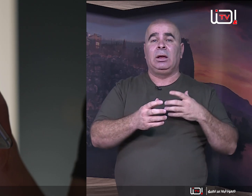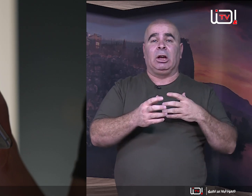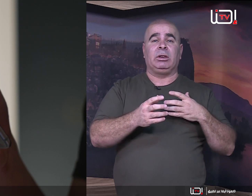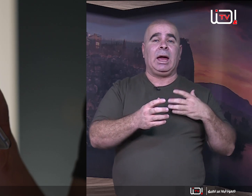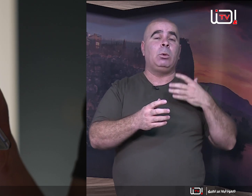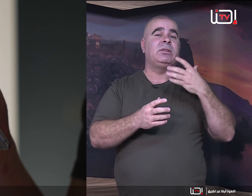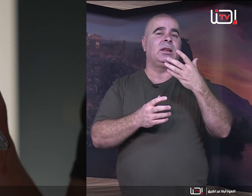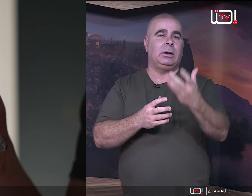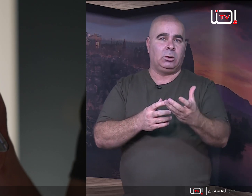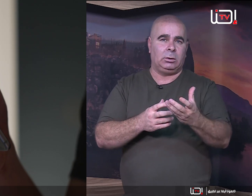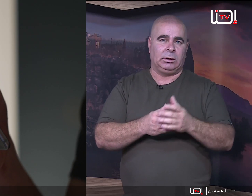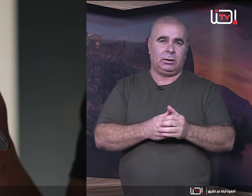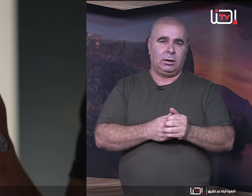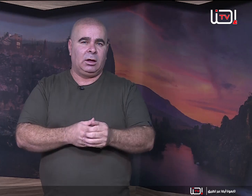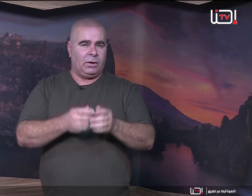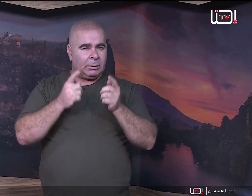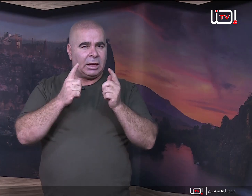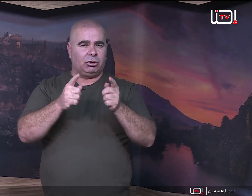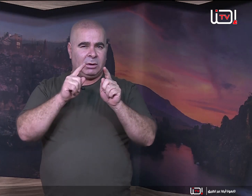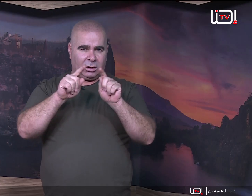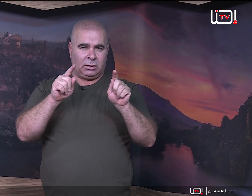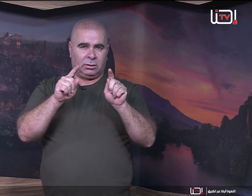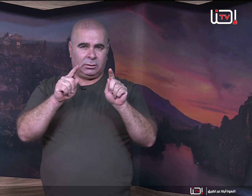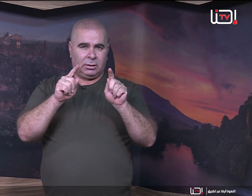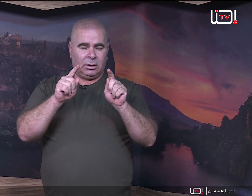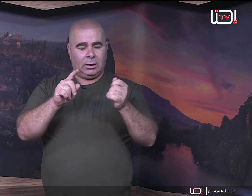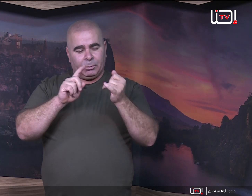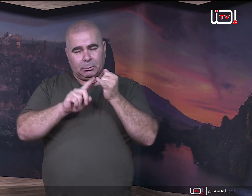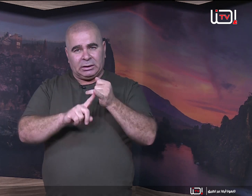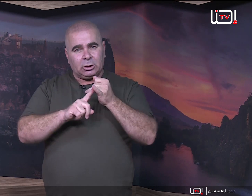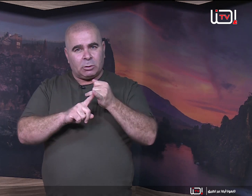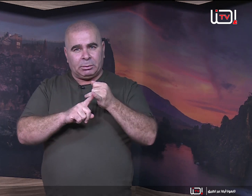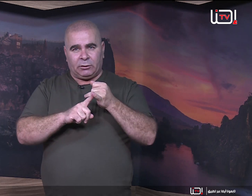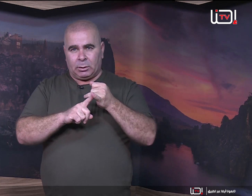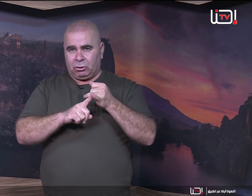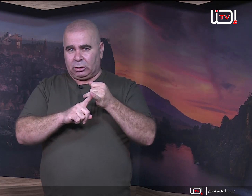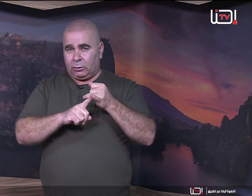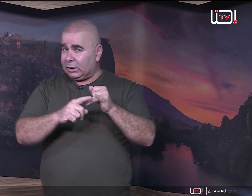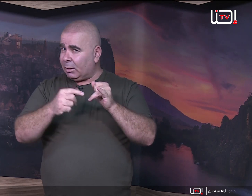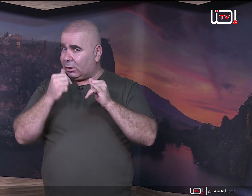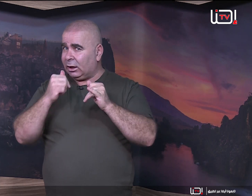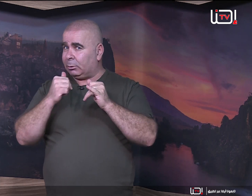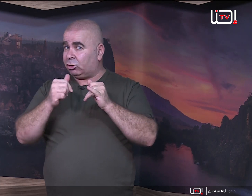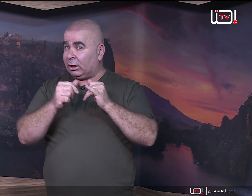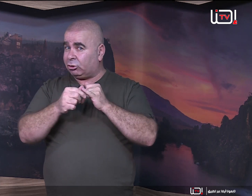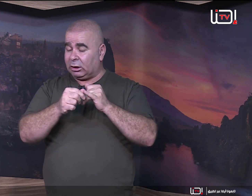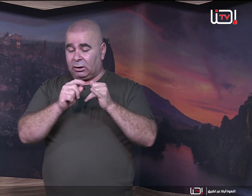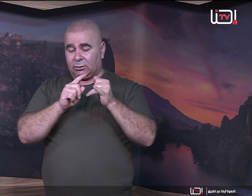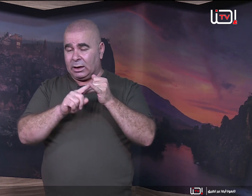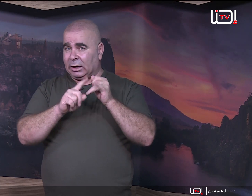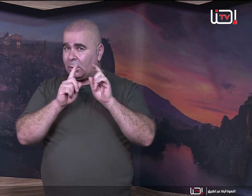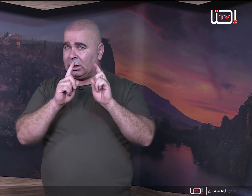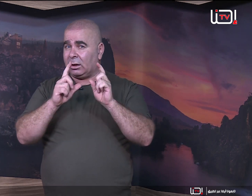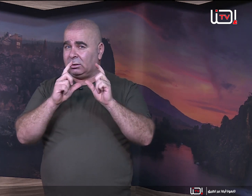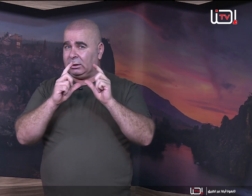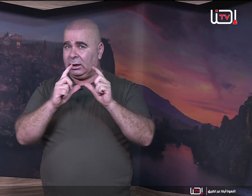عان عشان يحاولوا يستغلوا الوضع فانا بدي احكي جمله اخيره بالتيك توك ما بتعرفوا مين بيشتغلوا في كمان قضايا بتشي شعر الراس